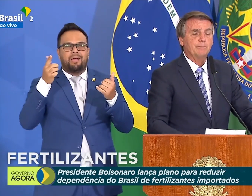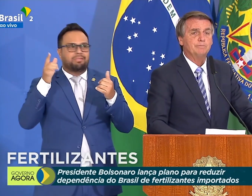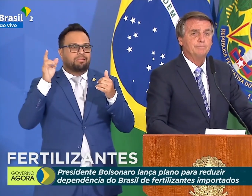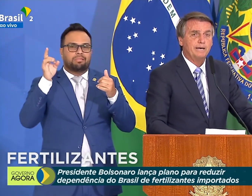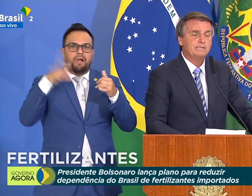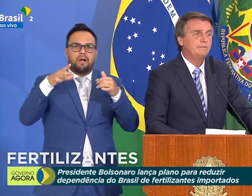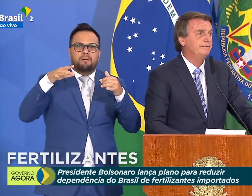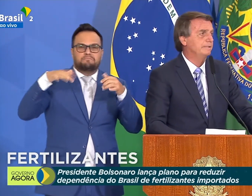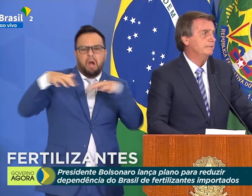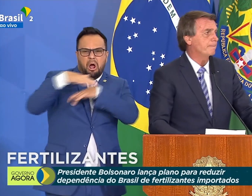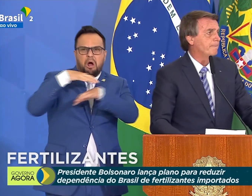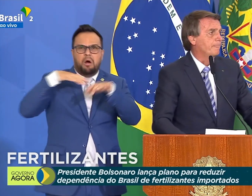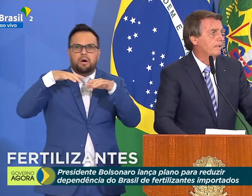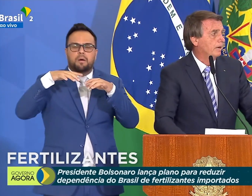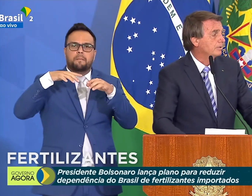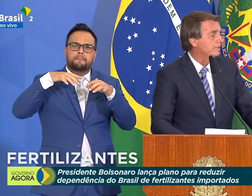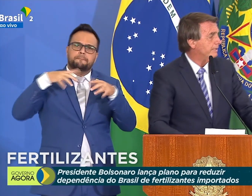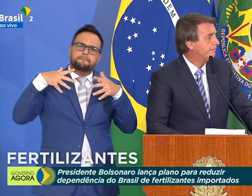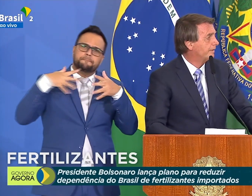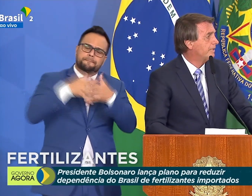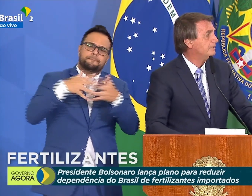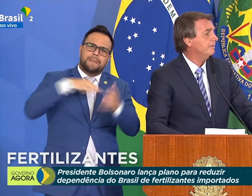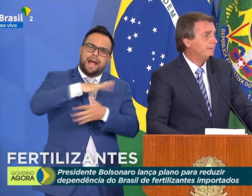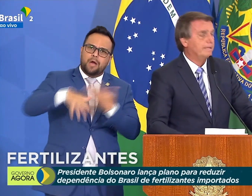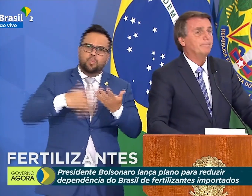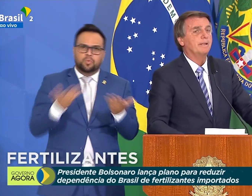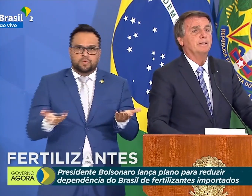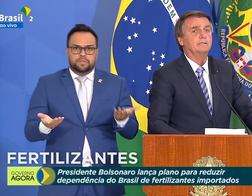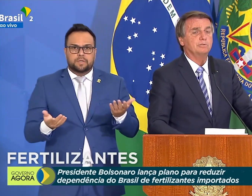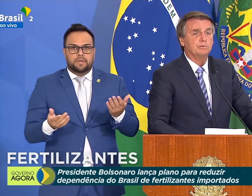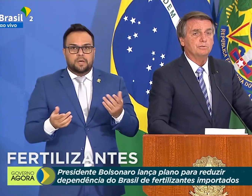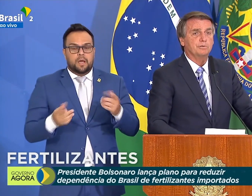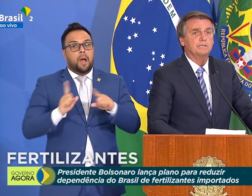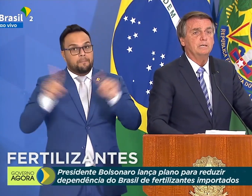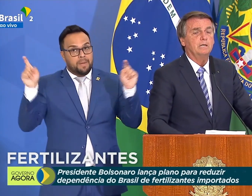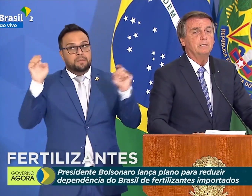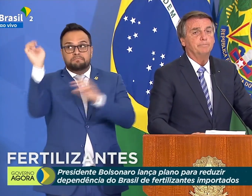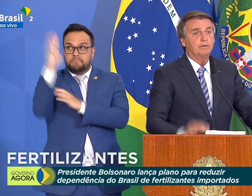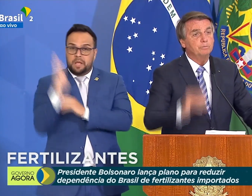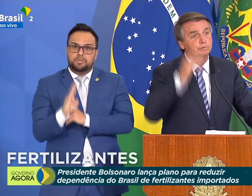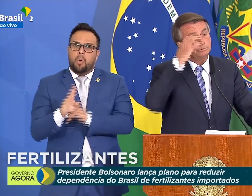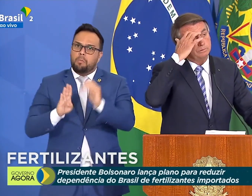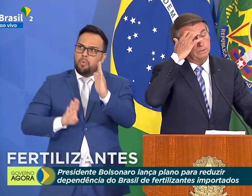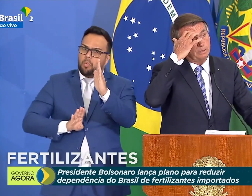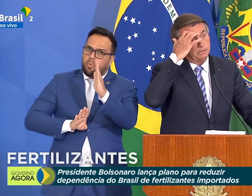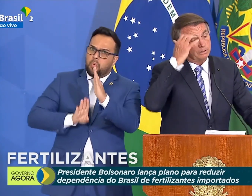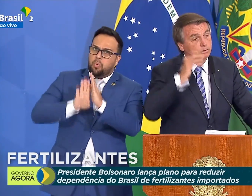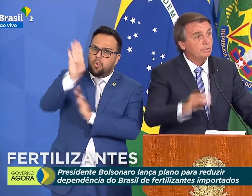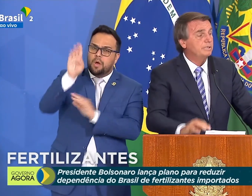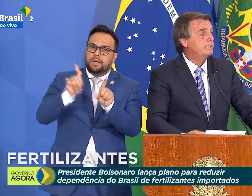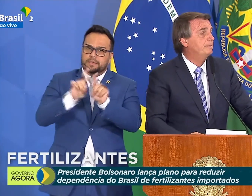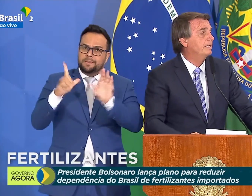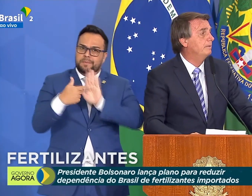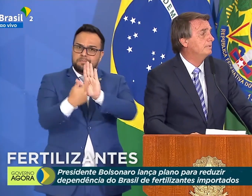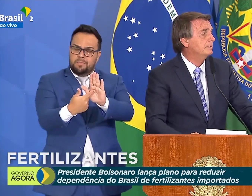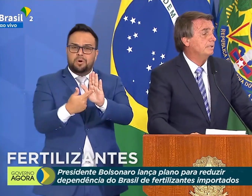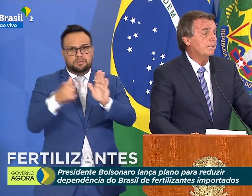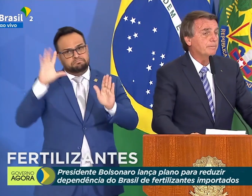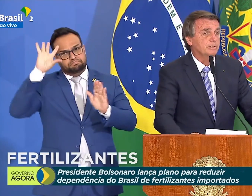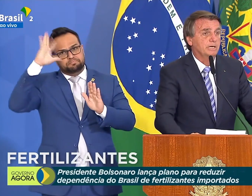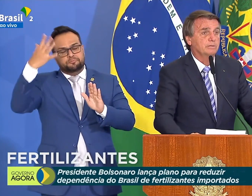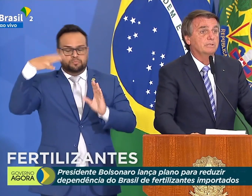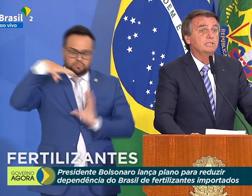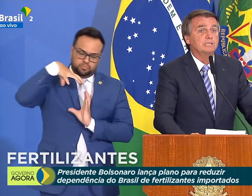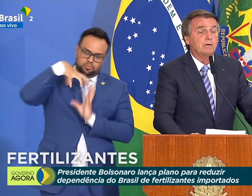o Brasil, mais uma vez, ao sair na frente, também apresenta soluções para o mundo. Nós esperamos que